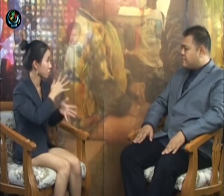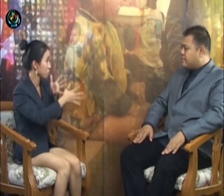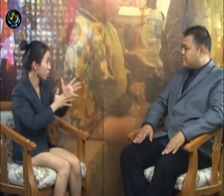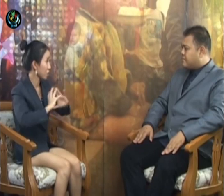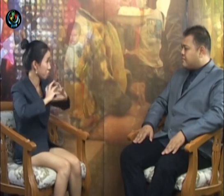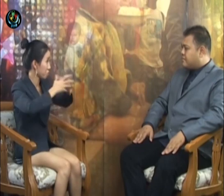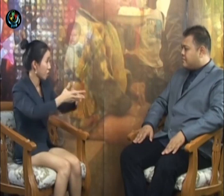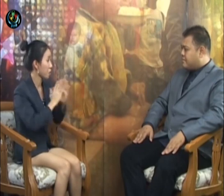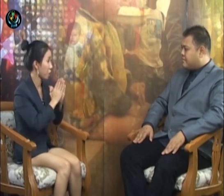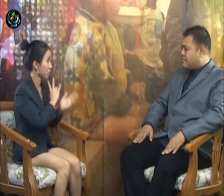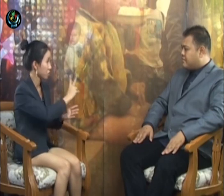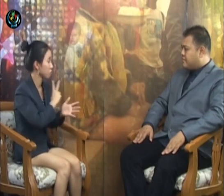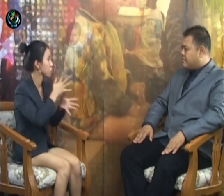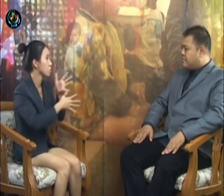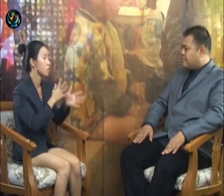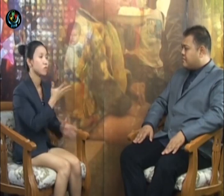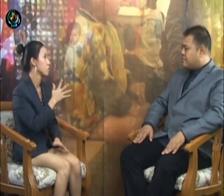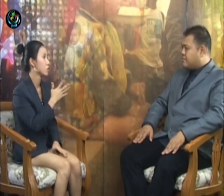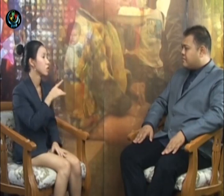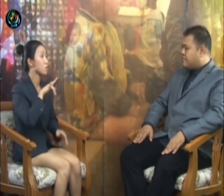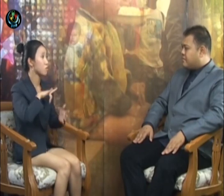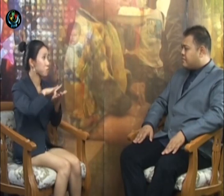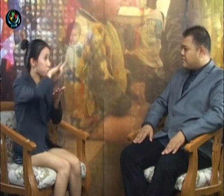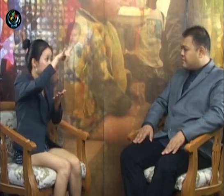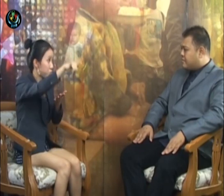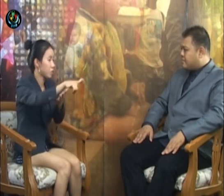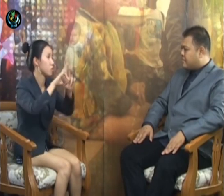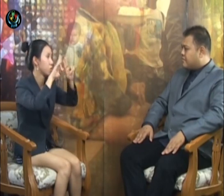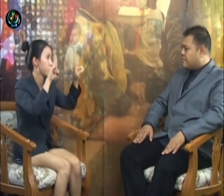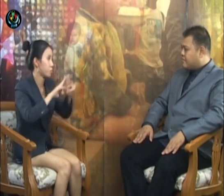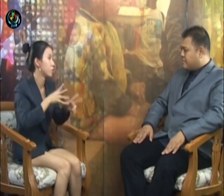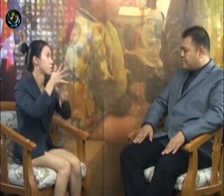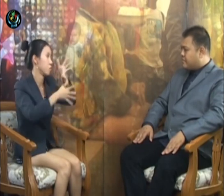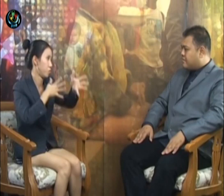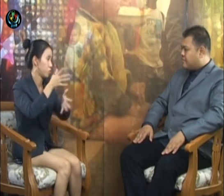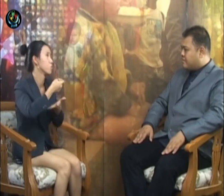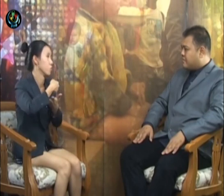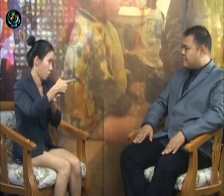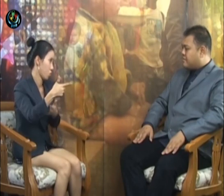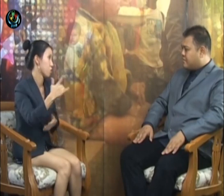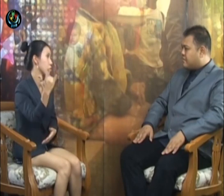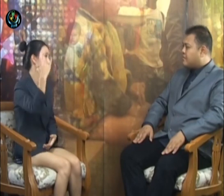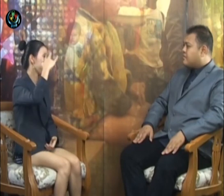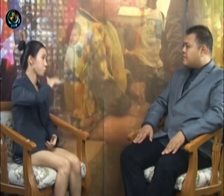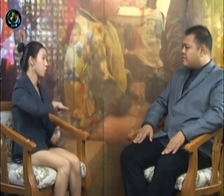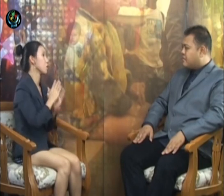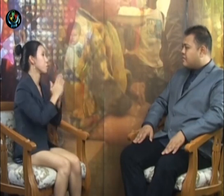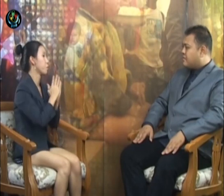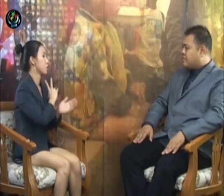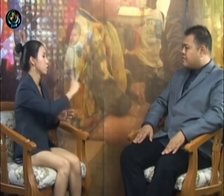ပြေနိုင်ပေမဲ့နားမလည်သူတွေအတွက်အဆင်မပြေနိုင်ဘူးဒီအပြည့်ပြည့်ဆိုင်ရာလက်ဟန်သင်္ကေတအပြဘာသာစကားကိုနိုင်ငံတကာအစည်းအဝေးဖိုရမ်တို့ဘာတို့